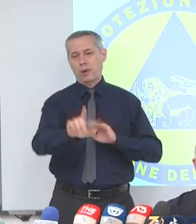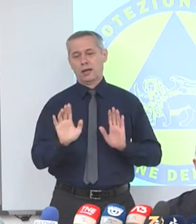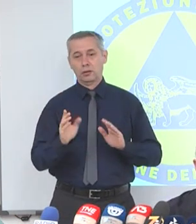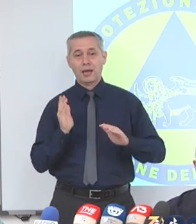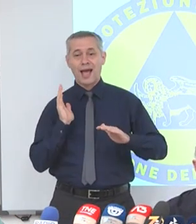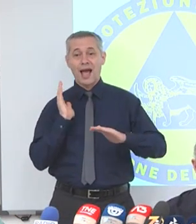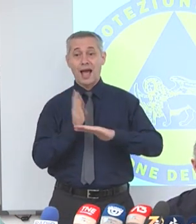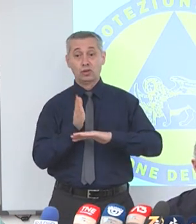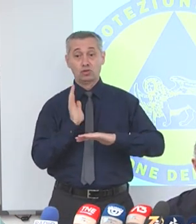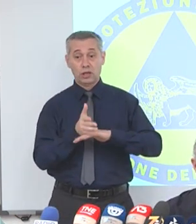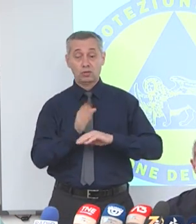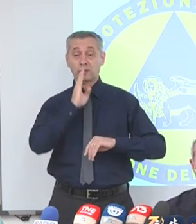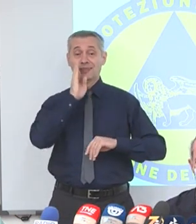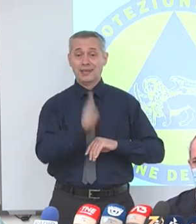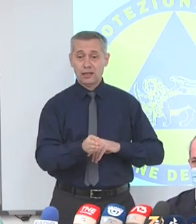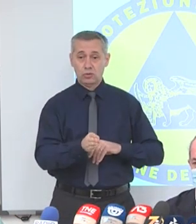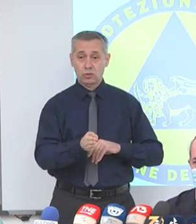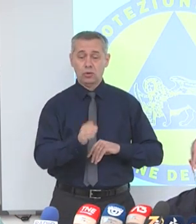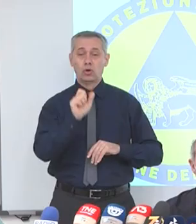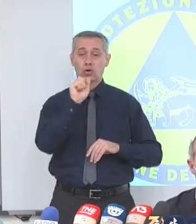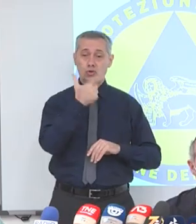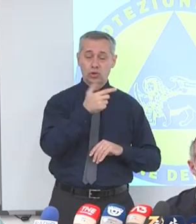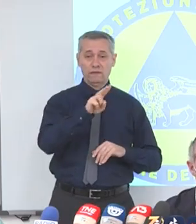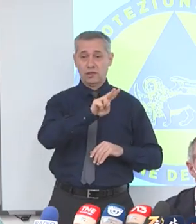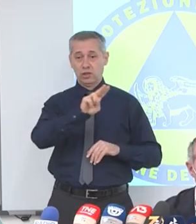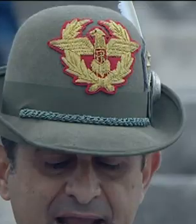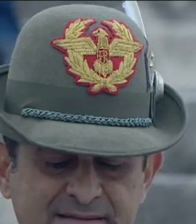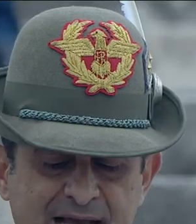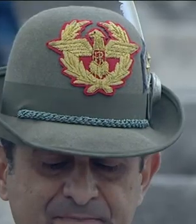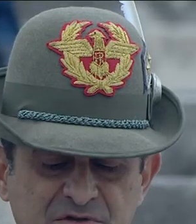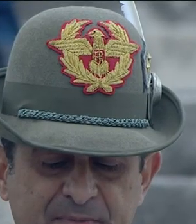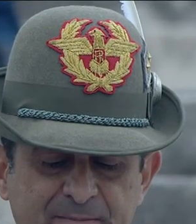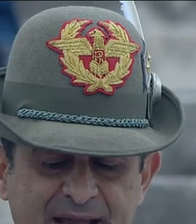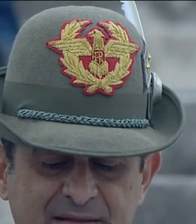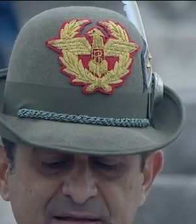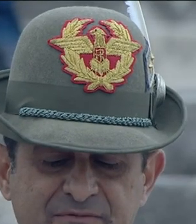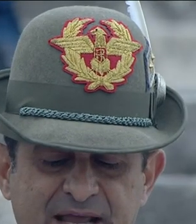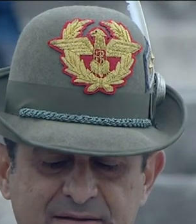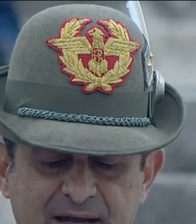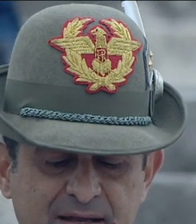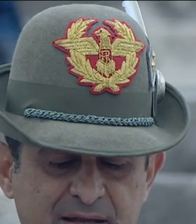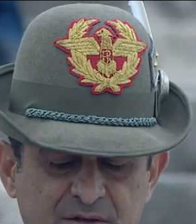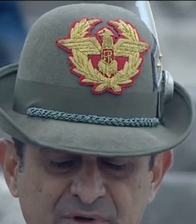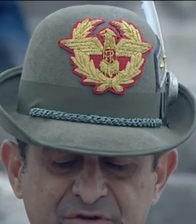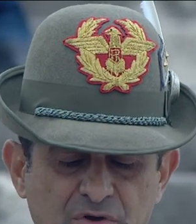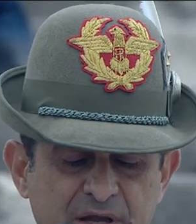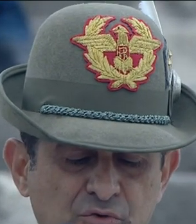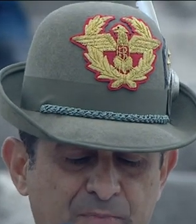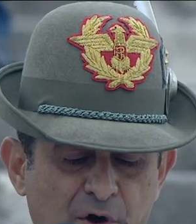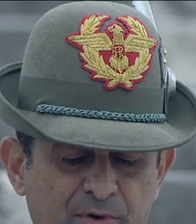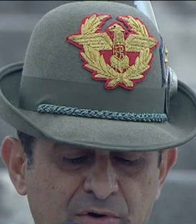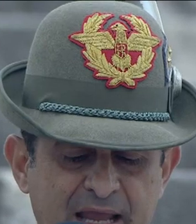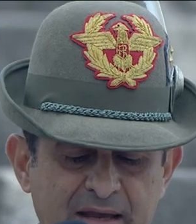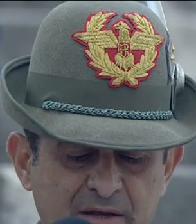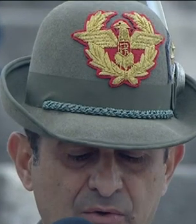Accesso diretto 12-25 anni senza se e senza ma. Anticipato la direttiva del generale Figliolo, che ieri aveva chiesto